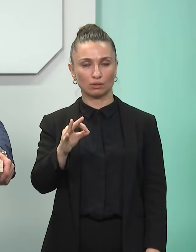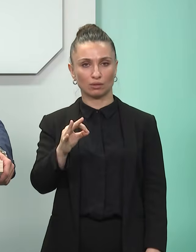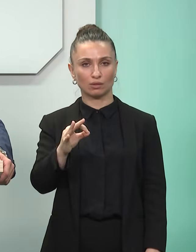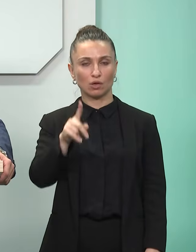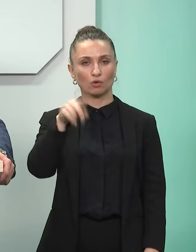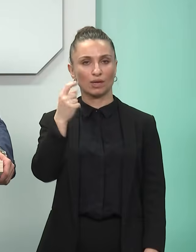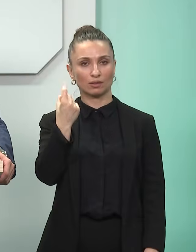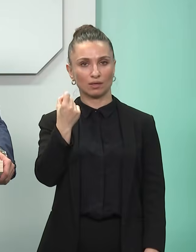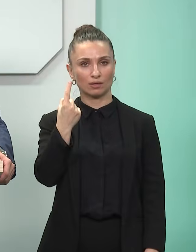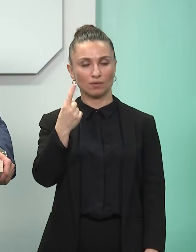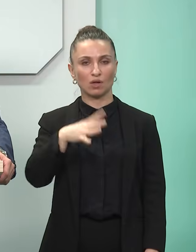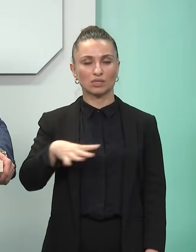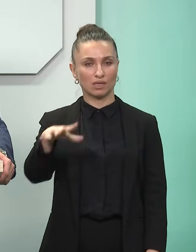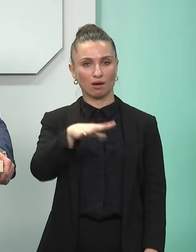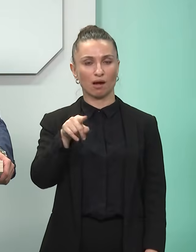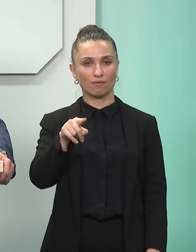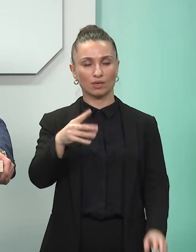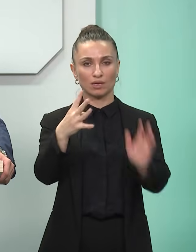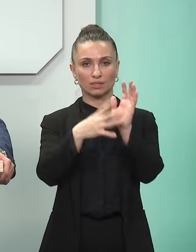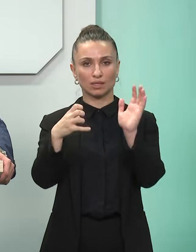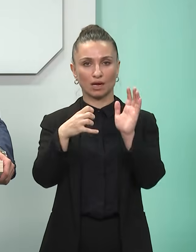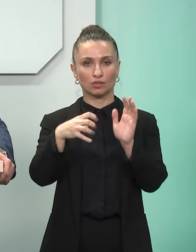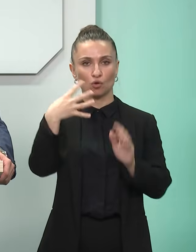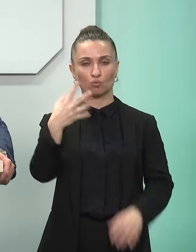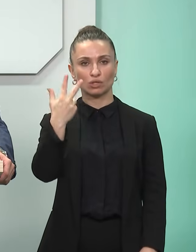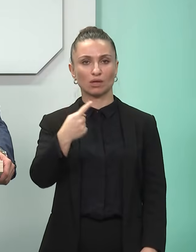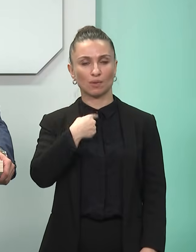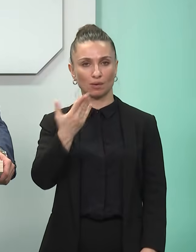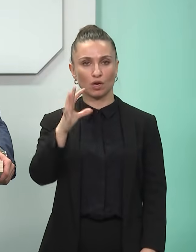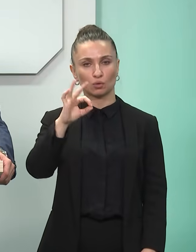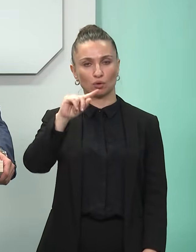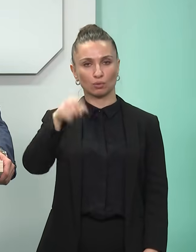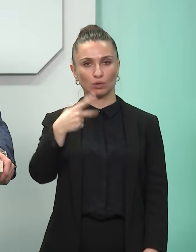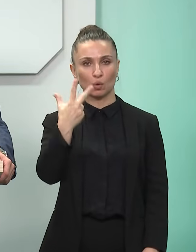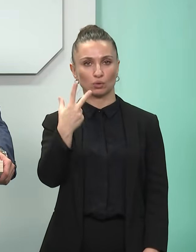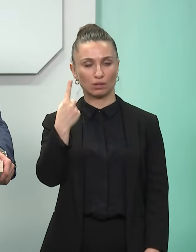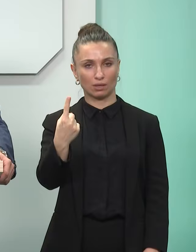10,54%. ნომერი 11 საქართველო 953 ხმა